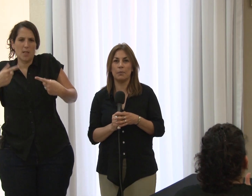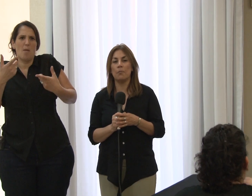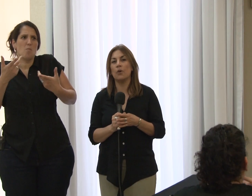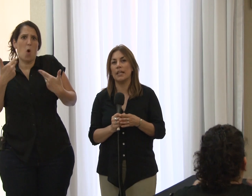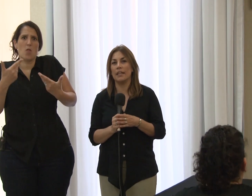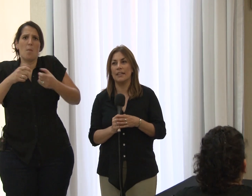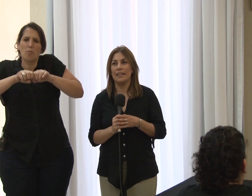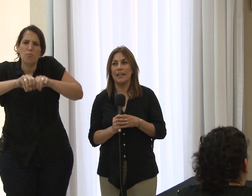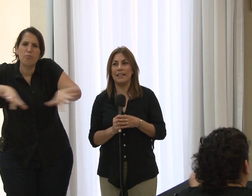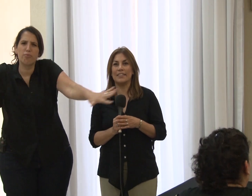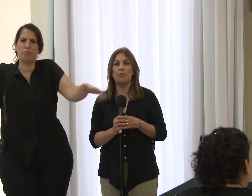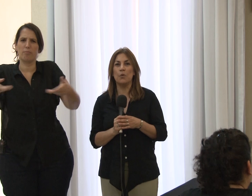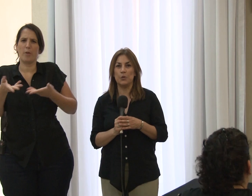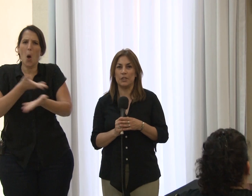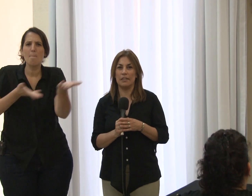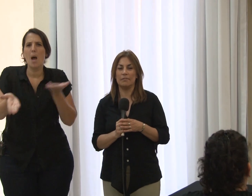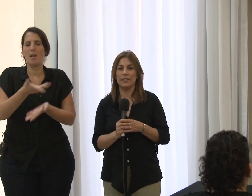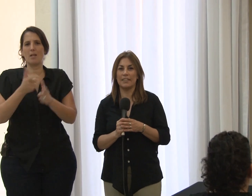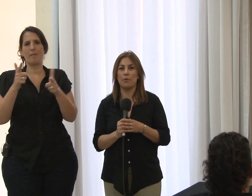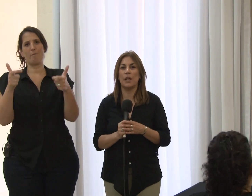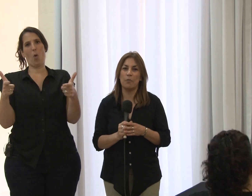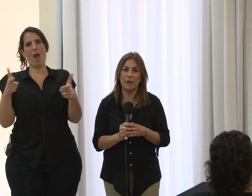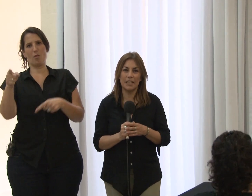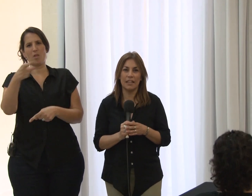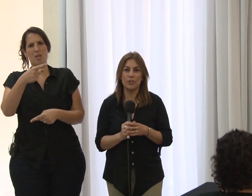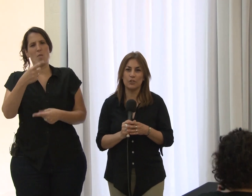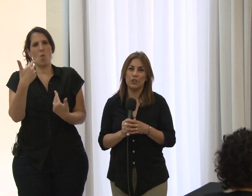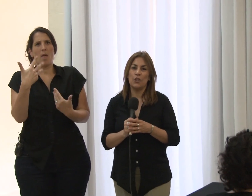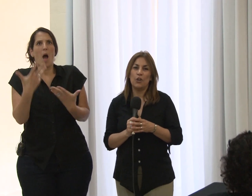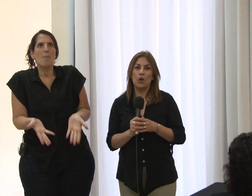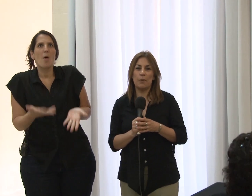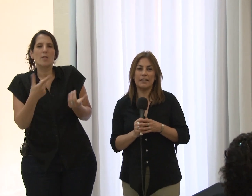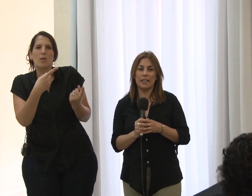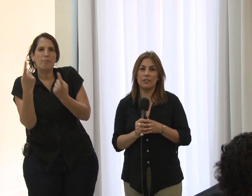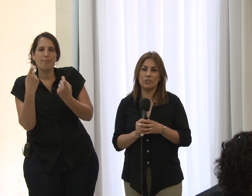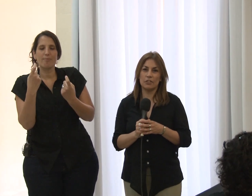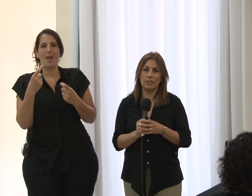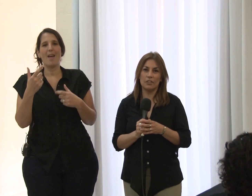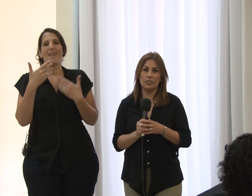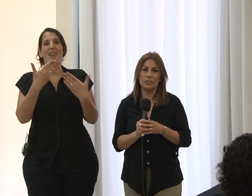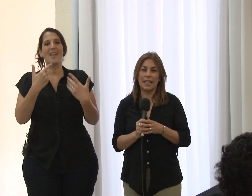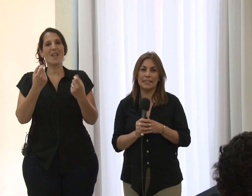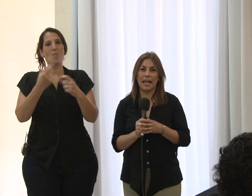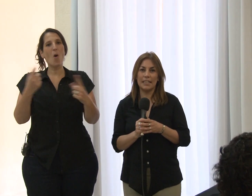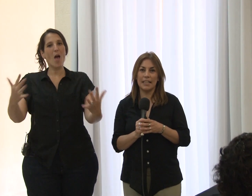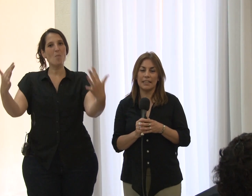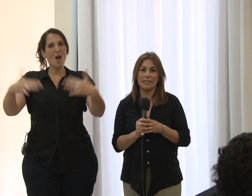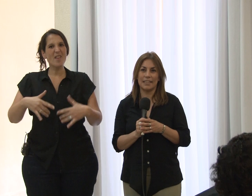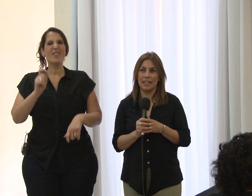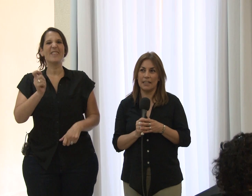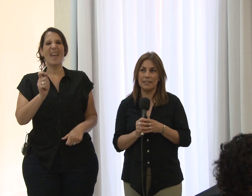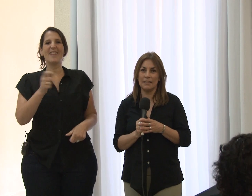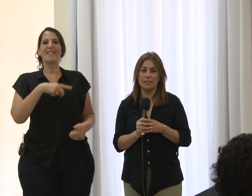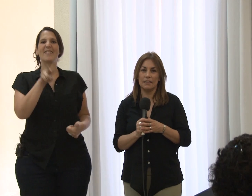esperamos que les sea muy útil. Gracias por acompañarnos. Hoy van a estar con nosotros Natalia Quencellán